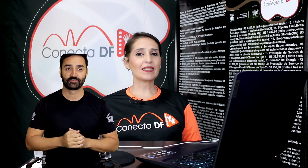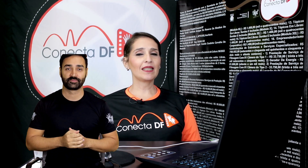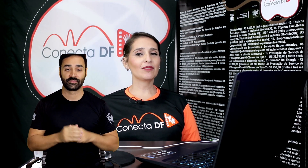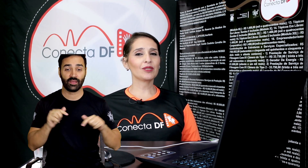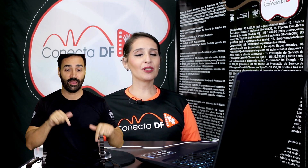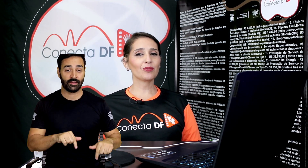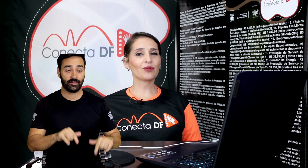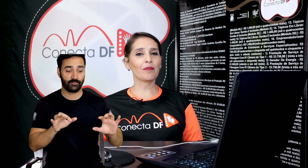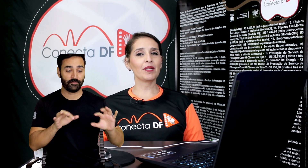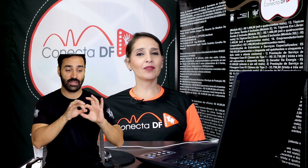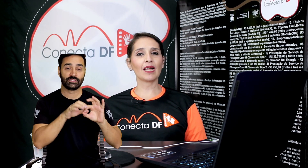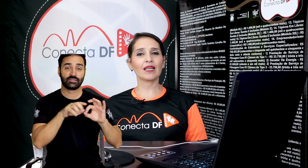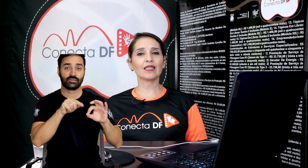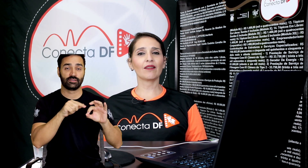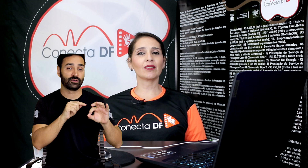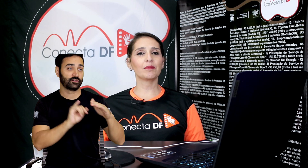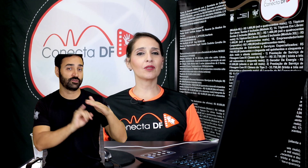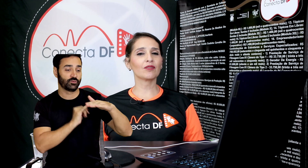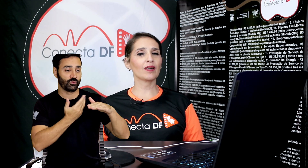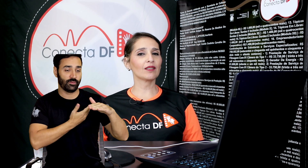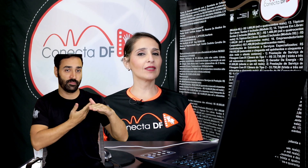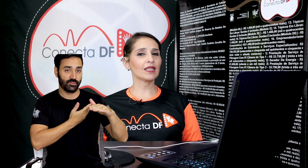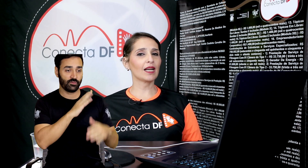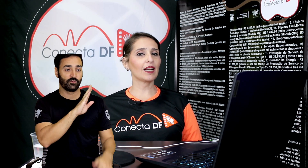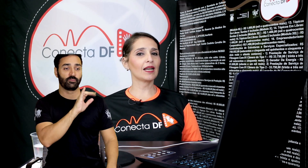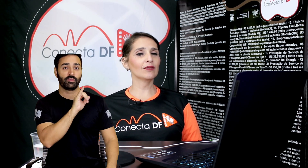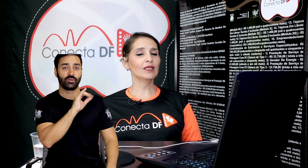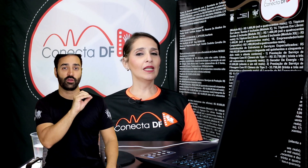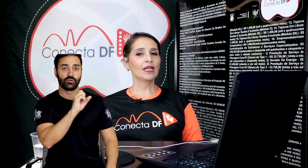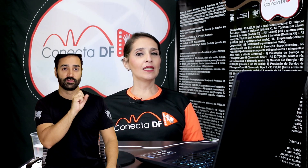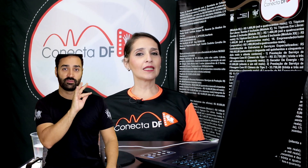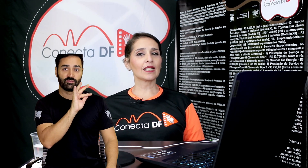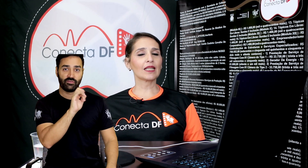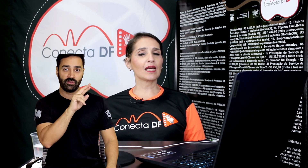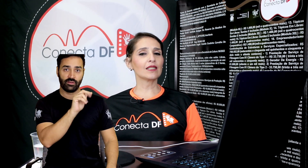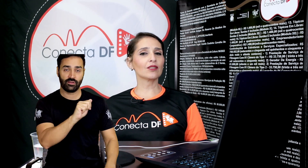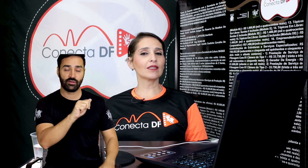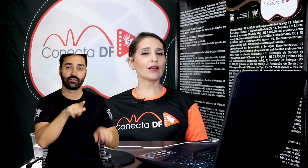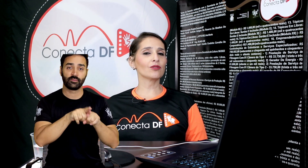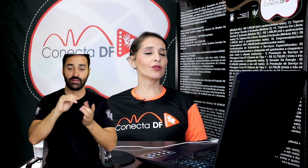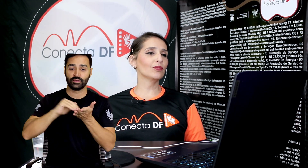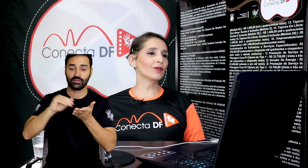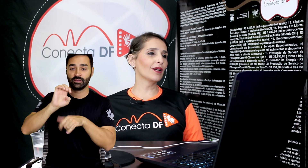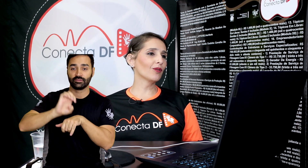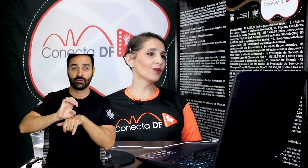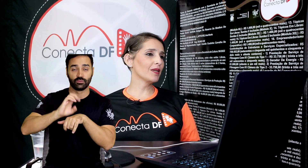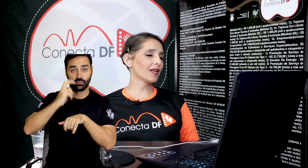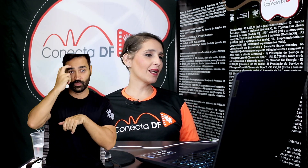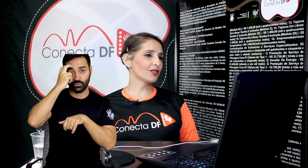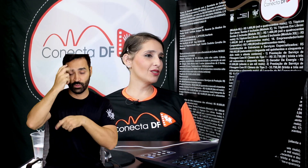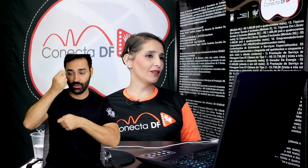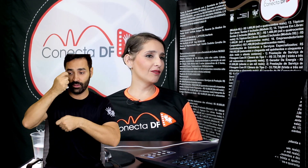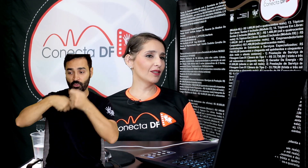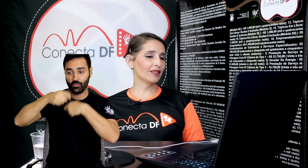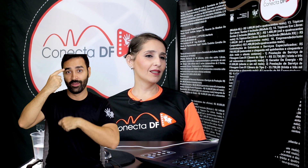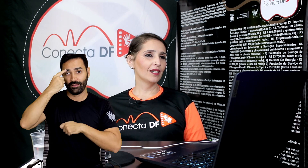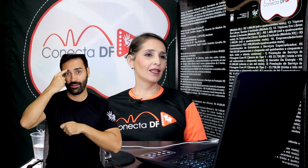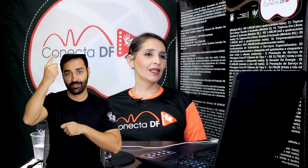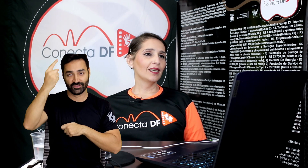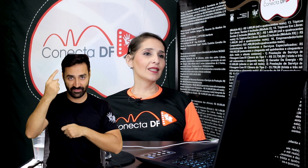uma parceria do Instituto Amigos da Reserva da Biosfera do Cerrado e da Secretaria de Estado de Cultura e Economia